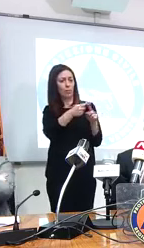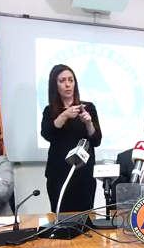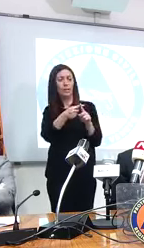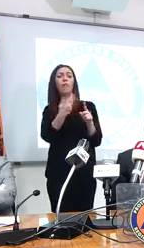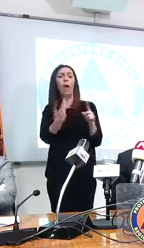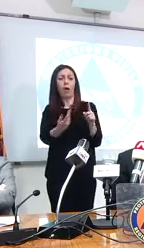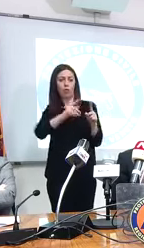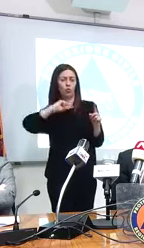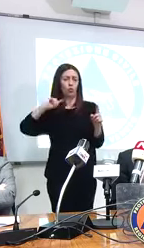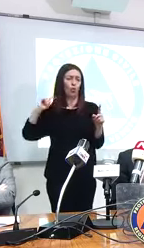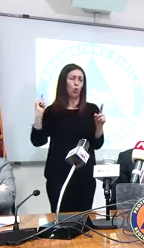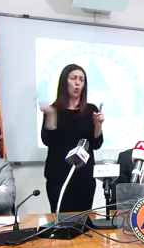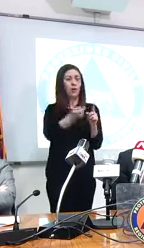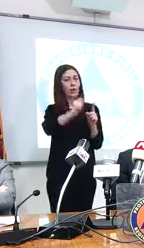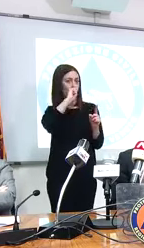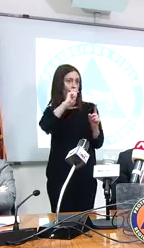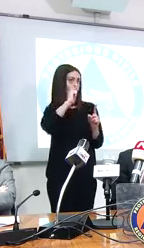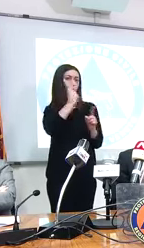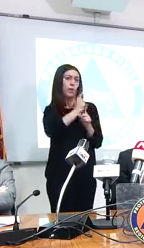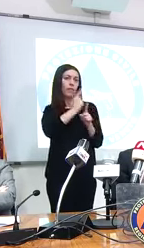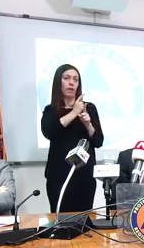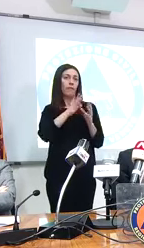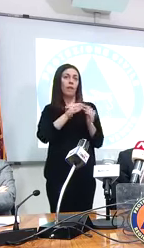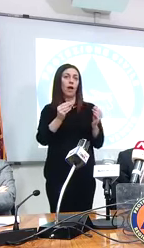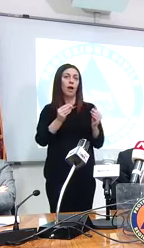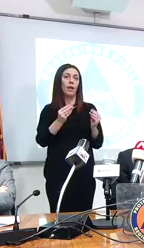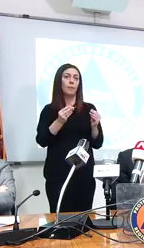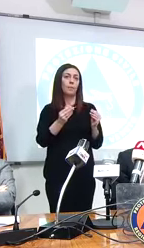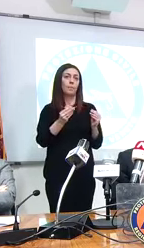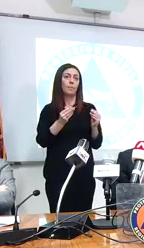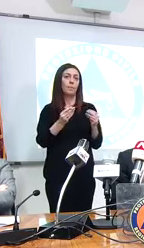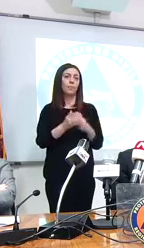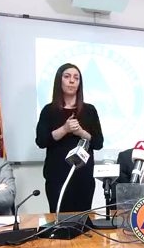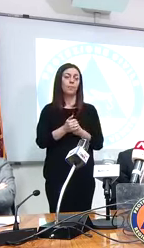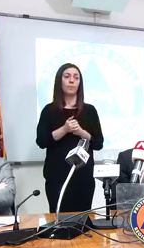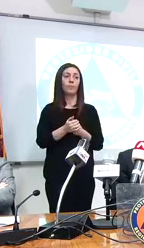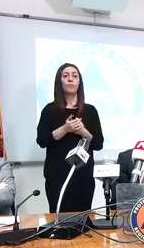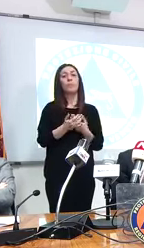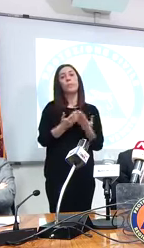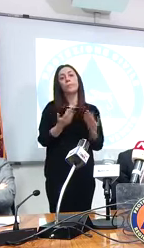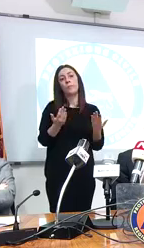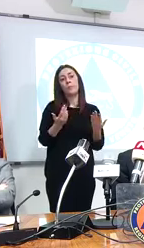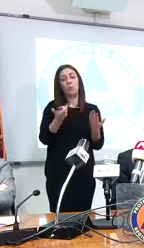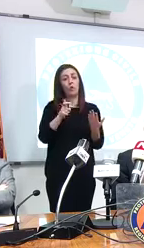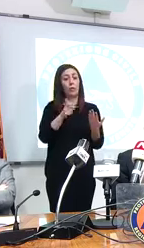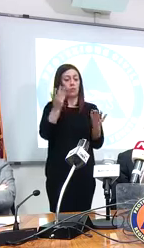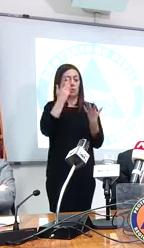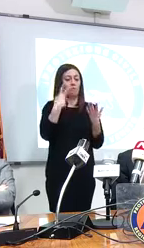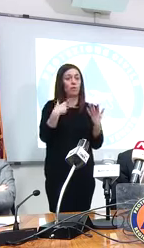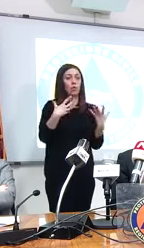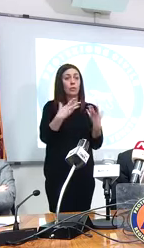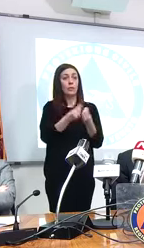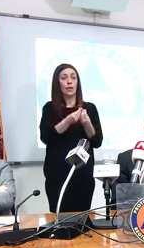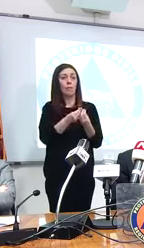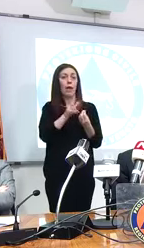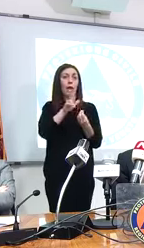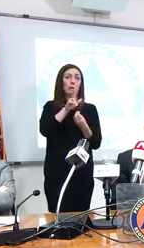Non le 3 persone, insomma, sono, se hanno convissuto 3 o 4 giorni si fa presto a capire quello che può